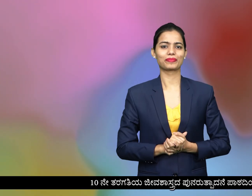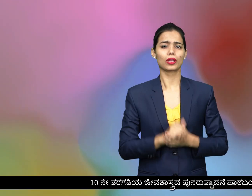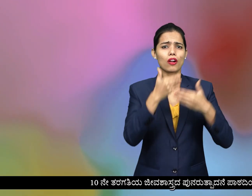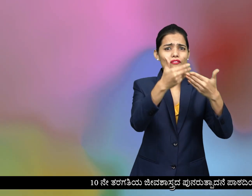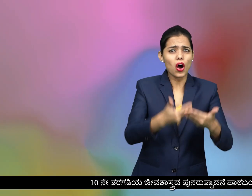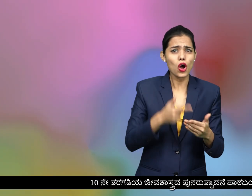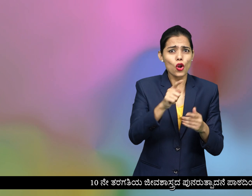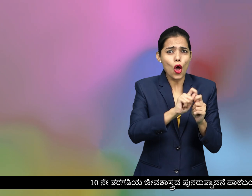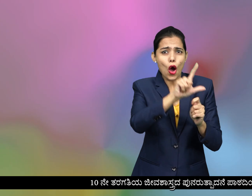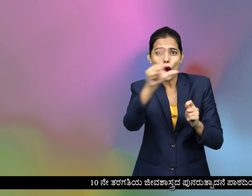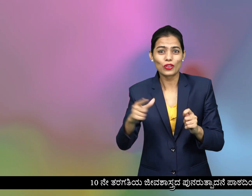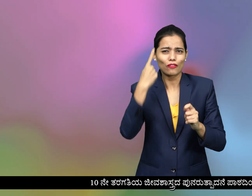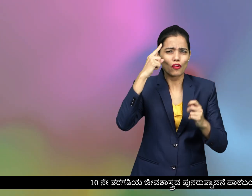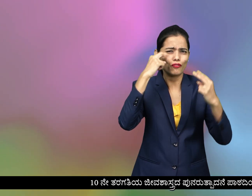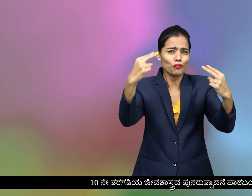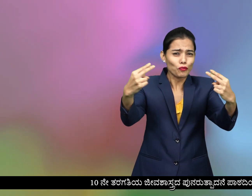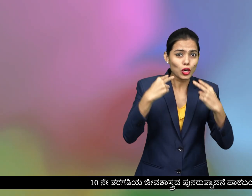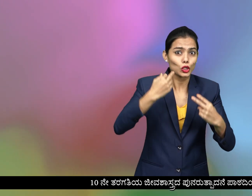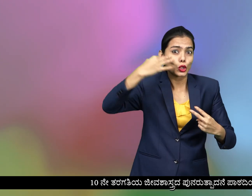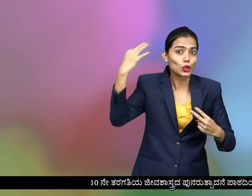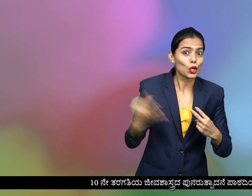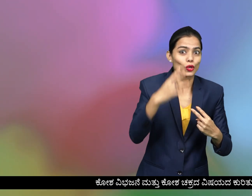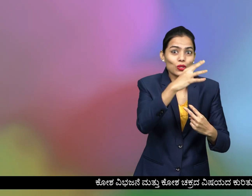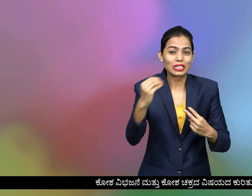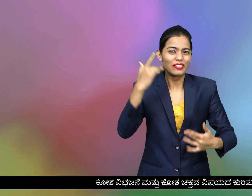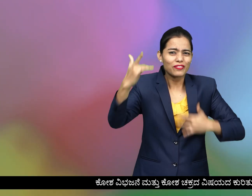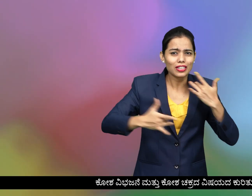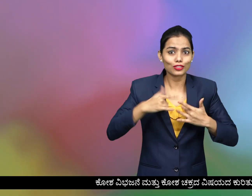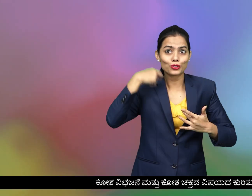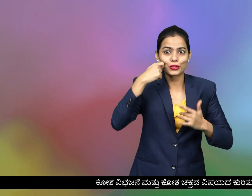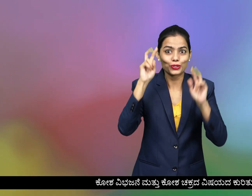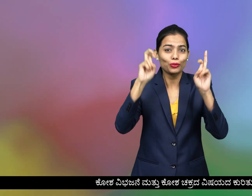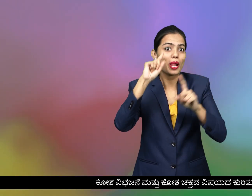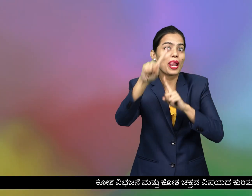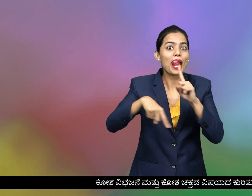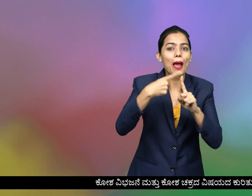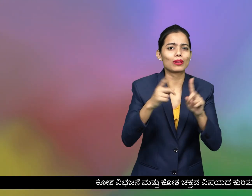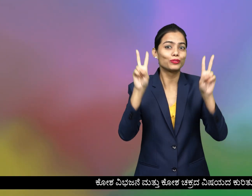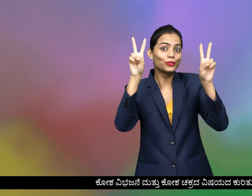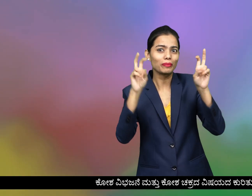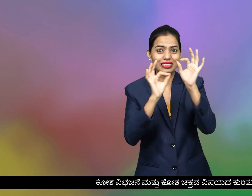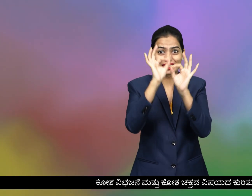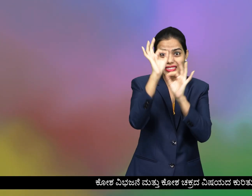10ನೇ ತರಗತಿಯ ಜೀವಶಾಸ್ತ್ರದ ಪುನರುತ್ಪಾದನೆ ಪಾಠದಿಂದ ಕೋಶ ವಿಭಜನೆ ಮತ್ತು ಕೋಶಚಕ್ರದ ವಿಷಯದ ಕುರಿತು